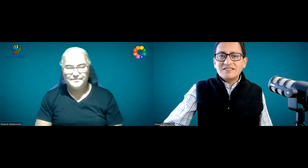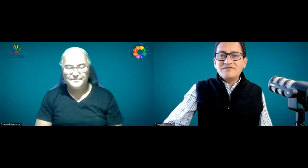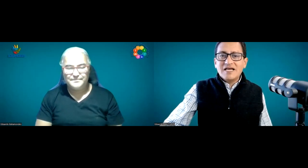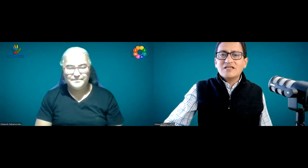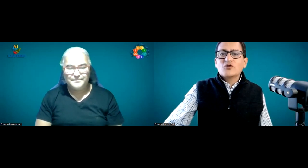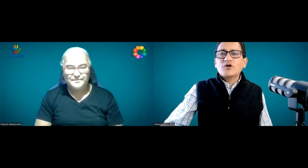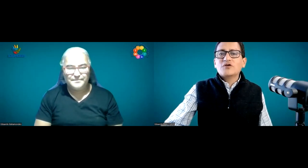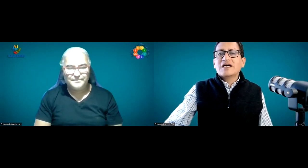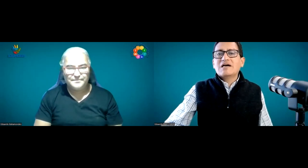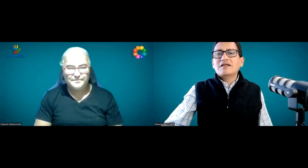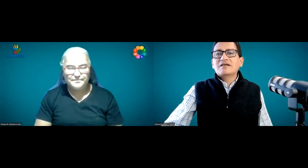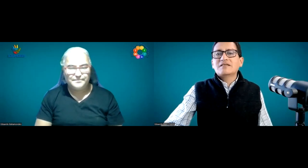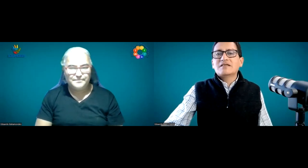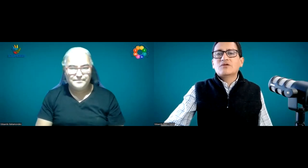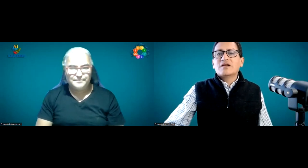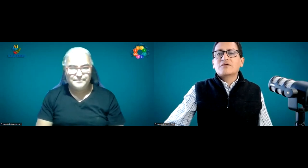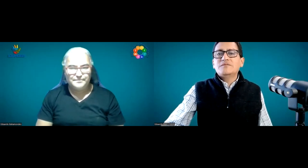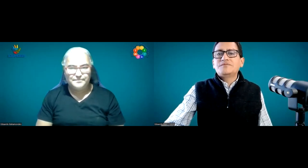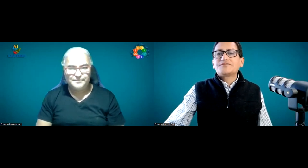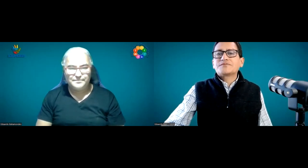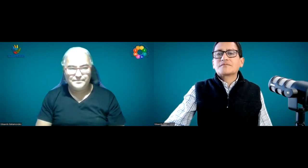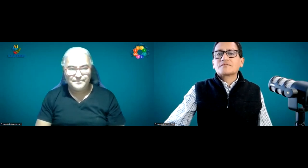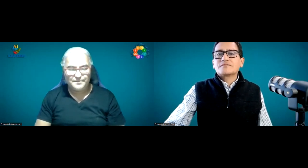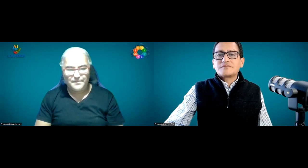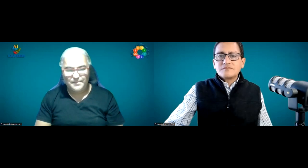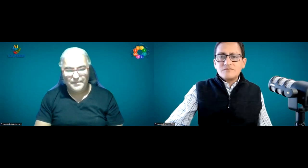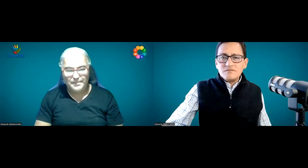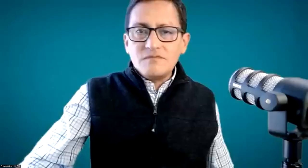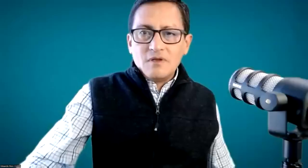vamos a descifrar todo esto que acaba de decir Eduardo.